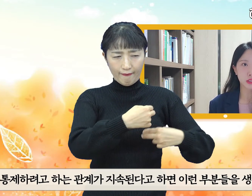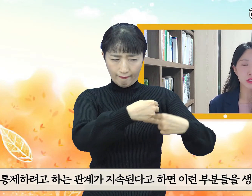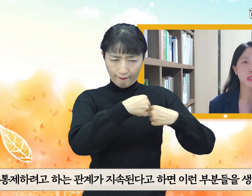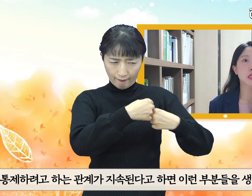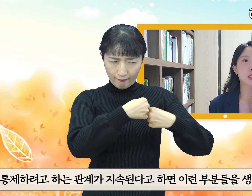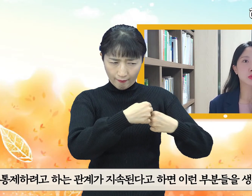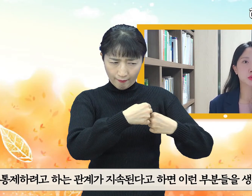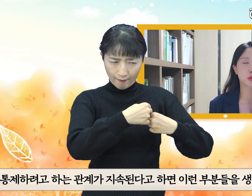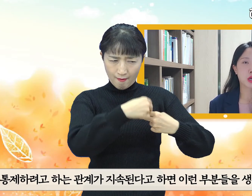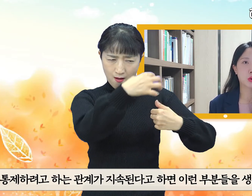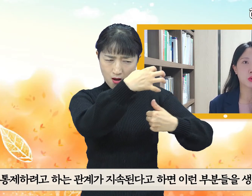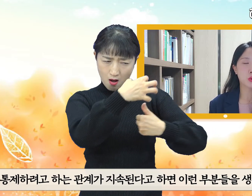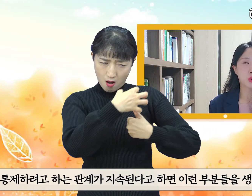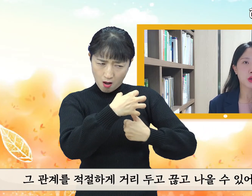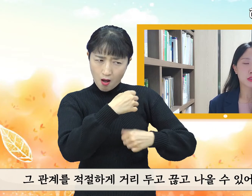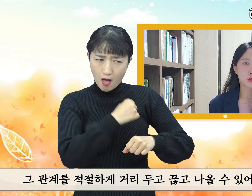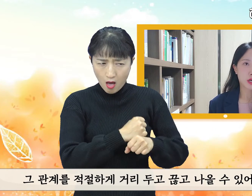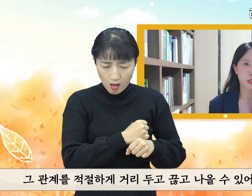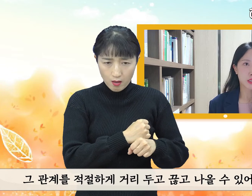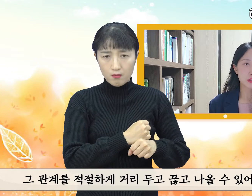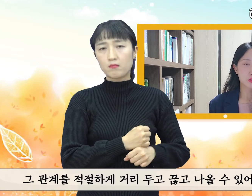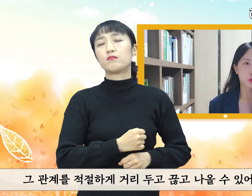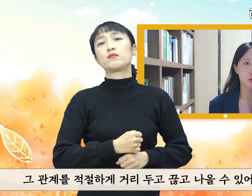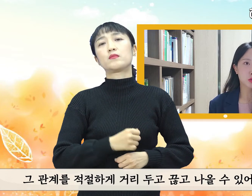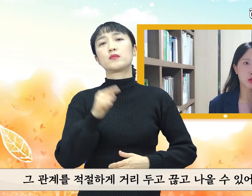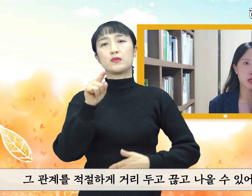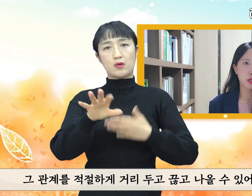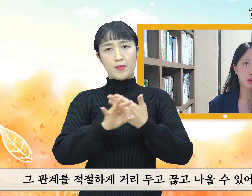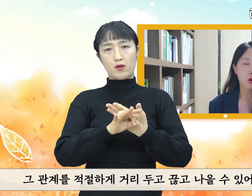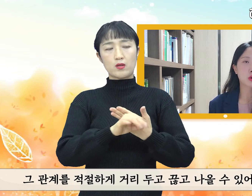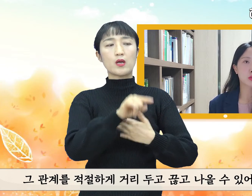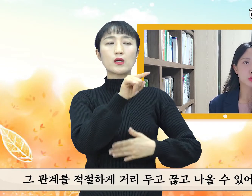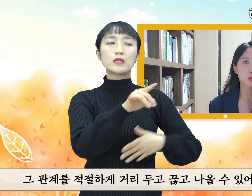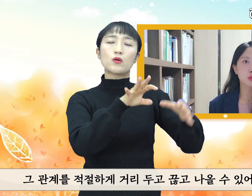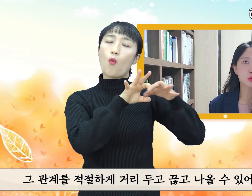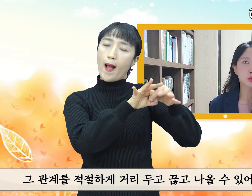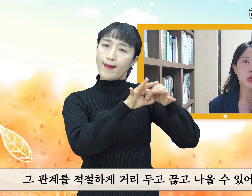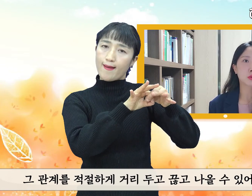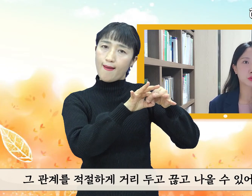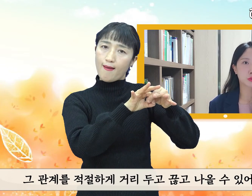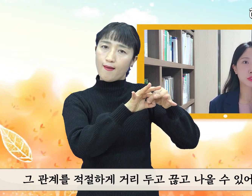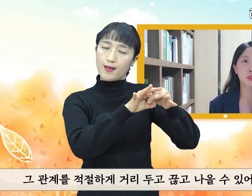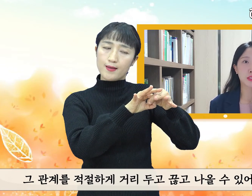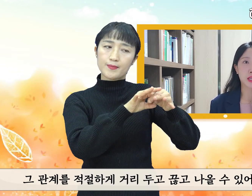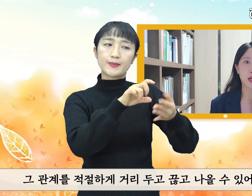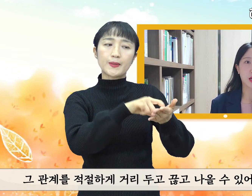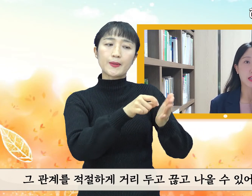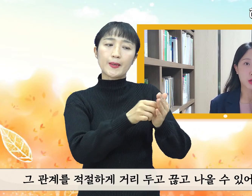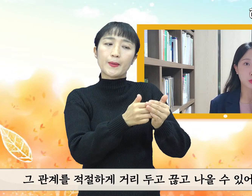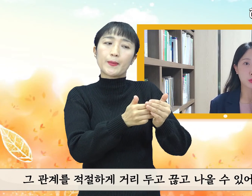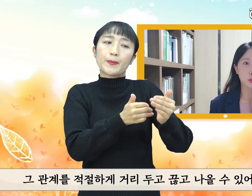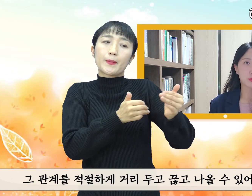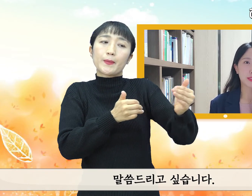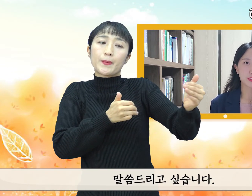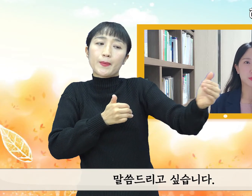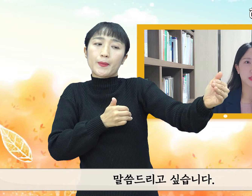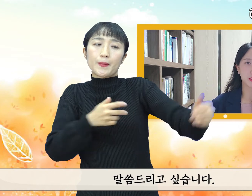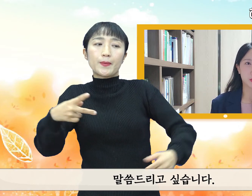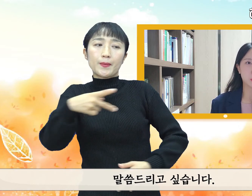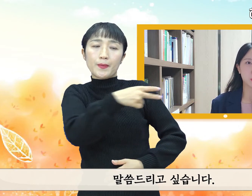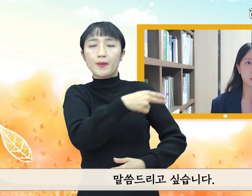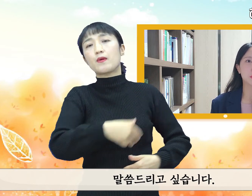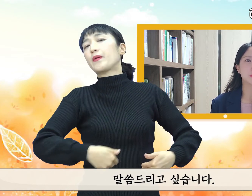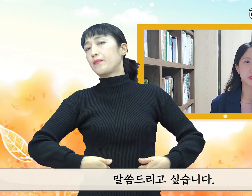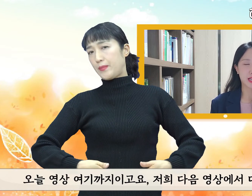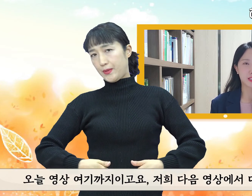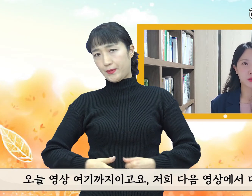부분들을 생각해 볼 수가 있고 그 관계를 적절하게 거리두고 끊고 나올 수 있어야 된다라고 말씀을